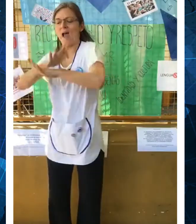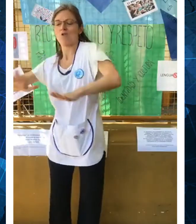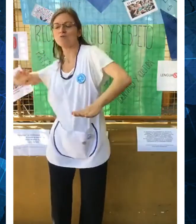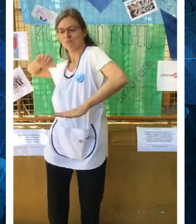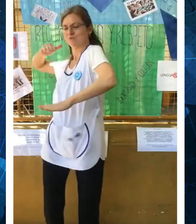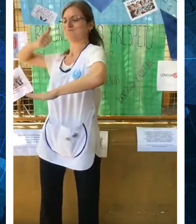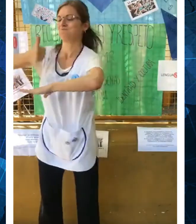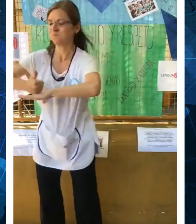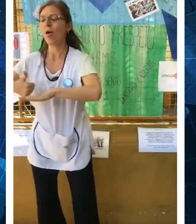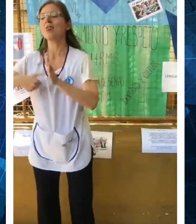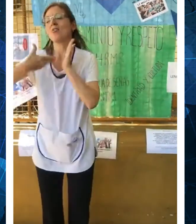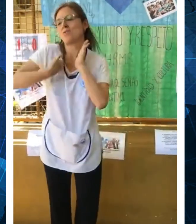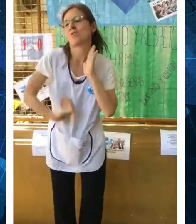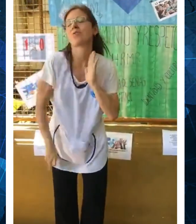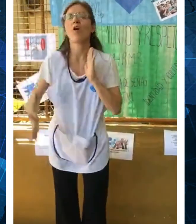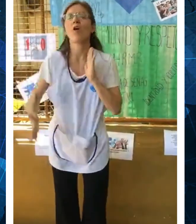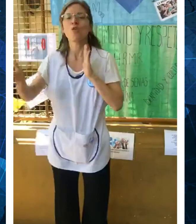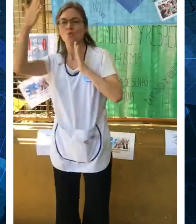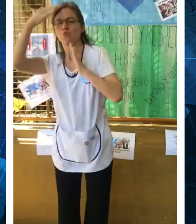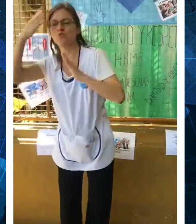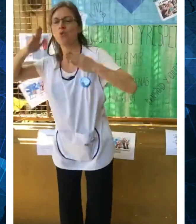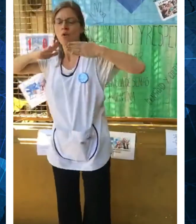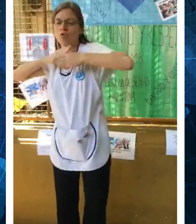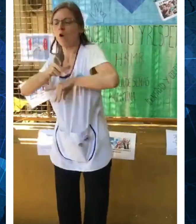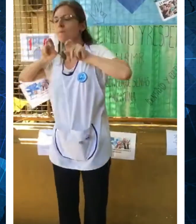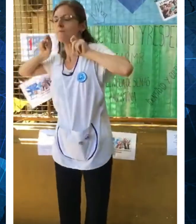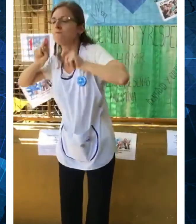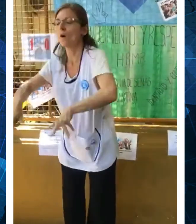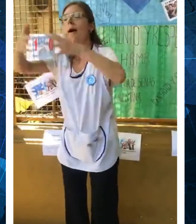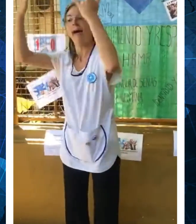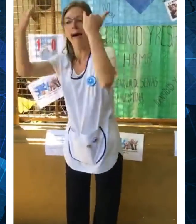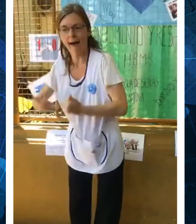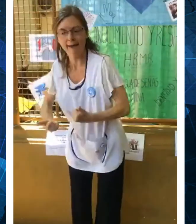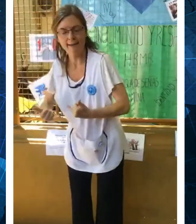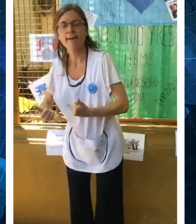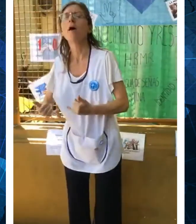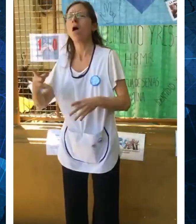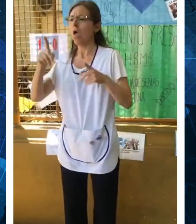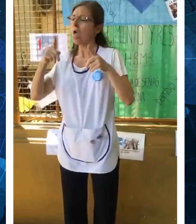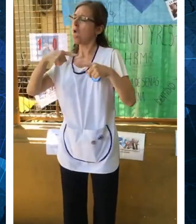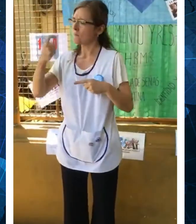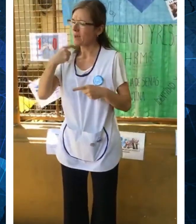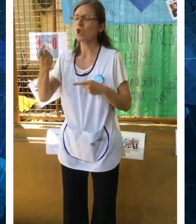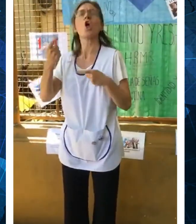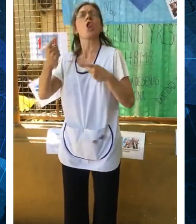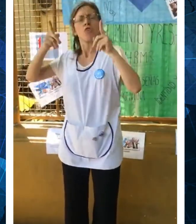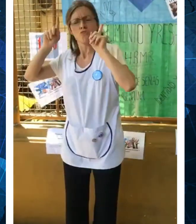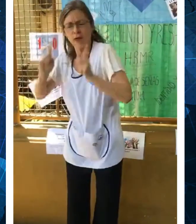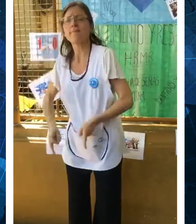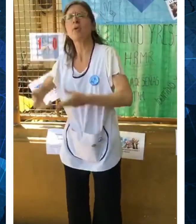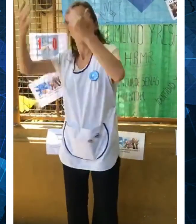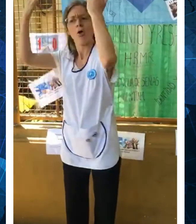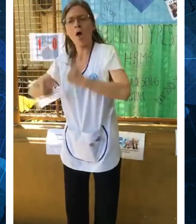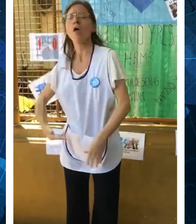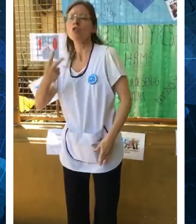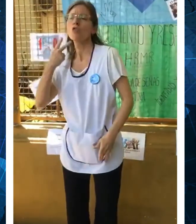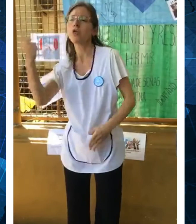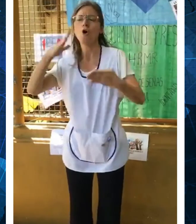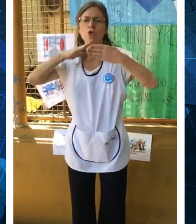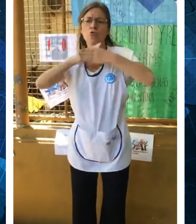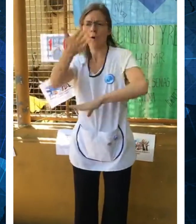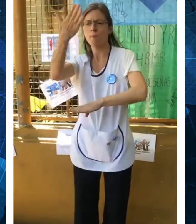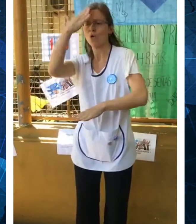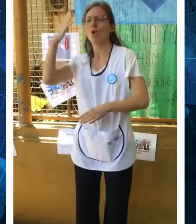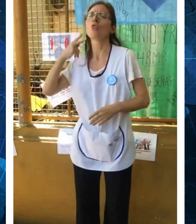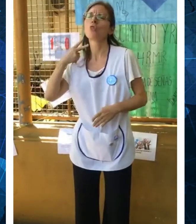una educación bilingüe intercultural, donde considera a los sujetos como constructores del conocimiento y